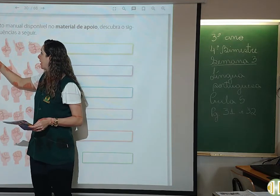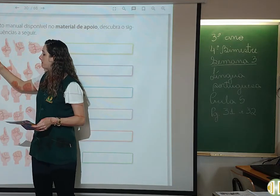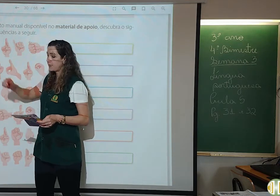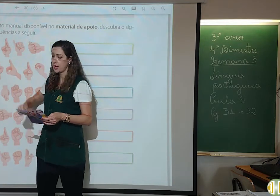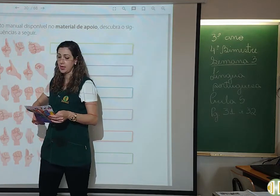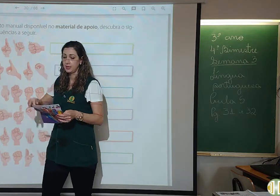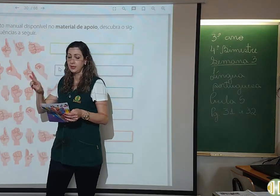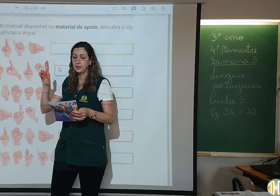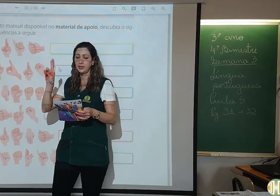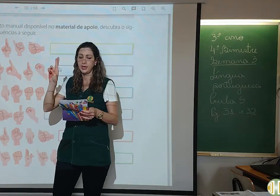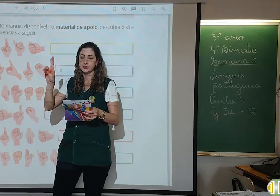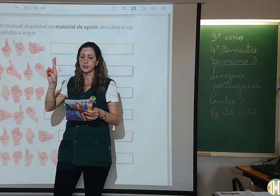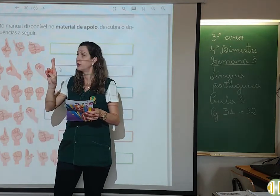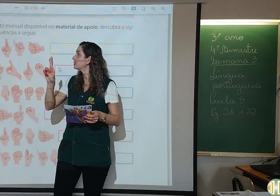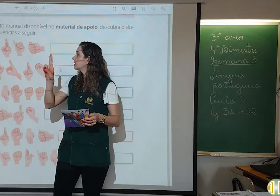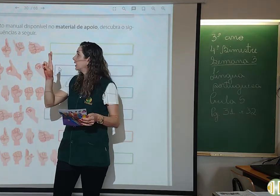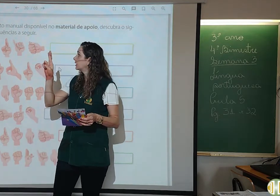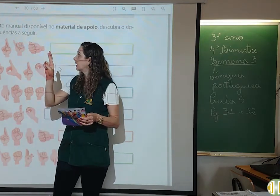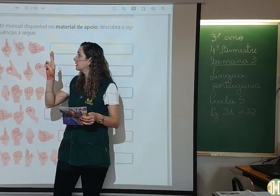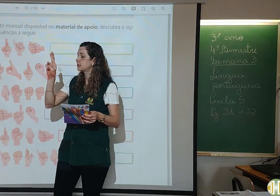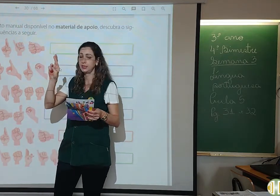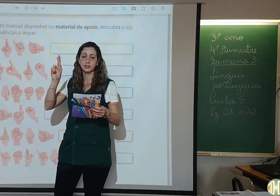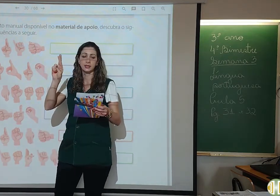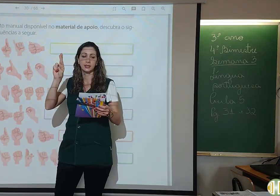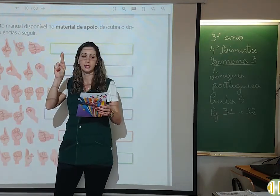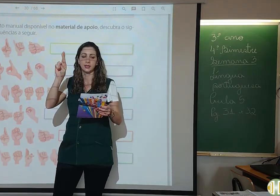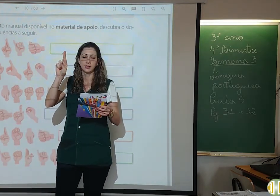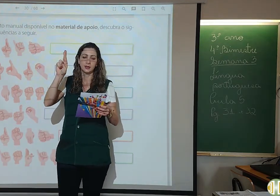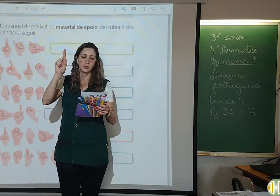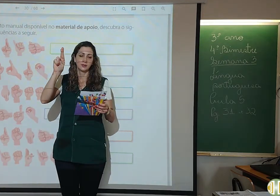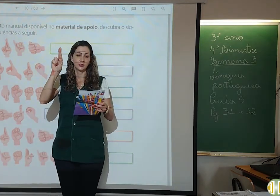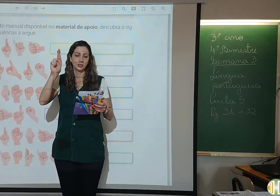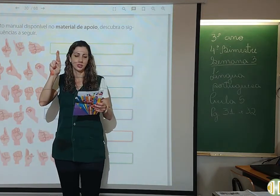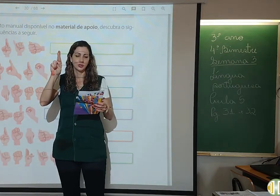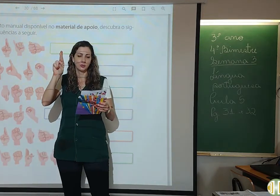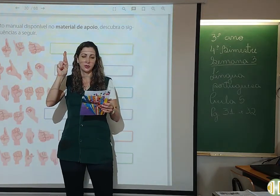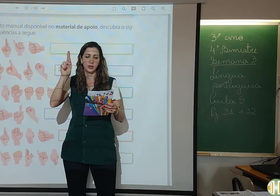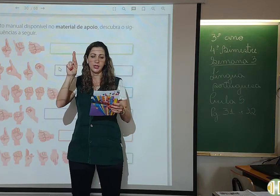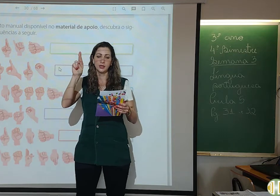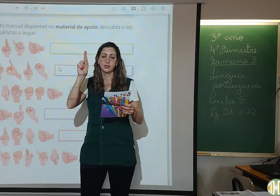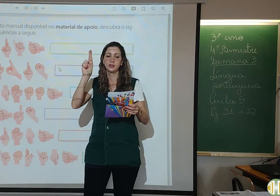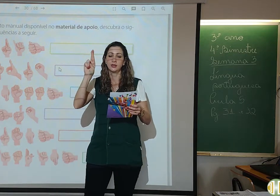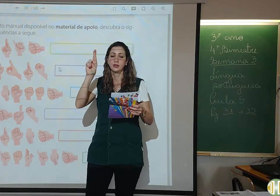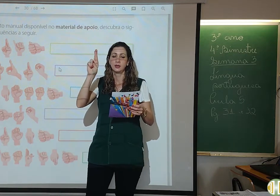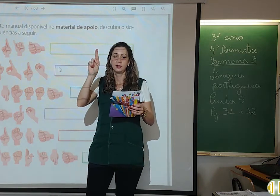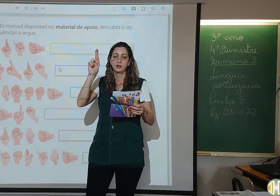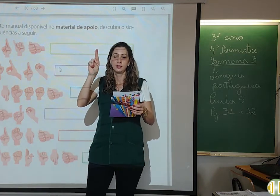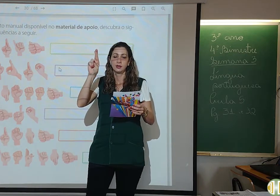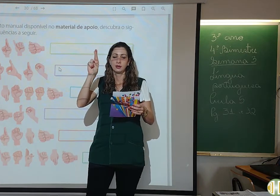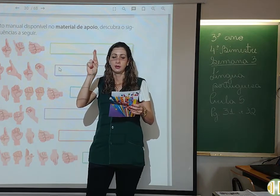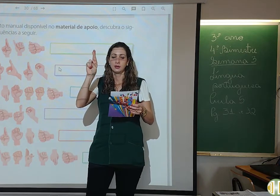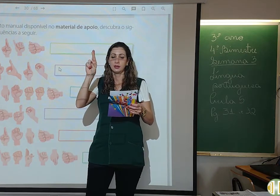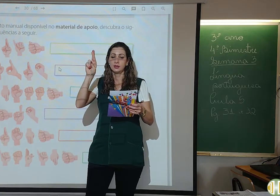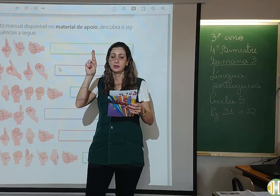A. Ma. E essa? Qual será que é essa letra aqui? Você já descobriu aí? Hã?